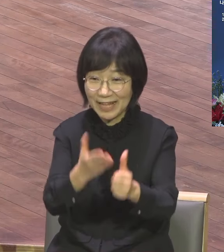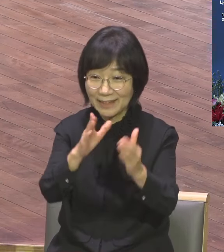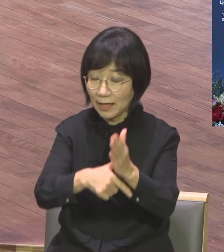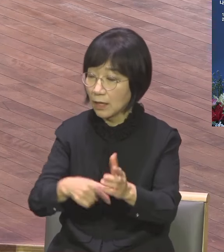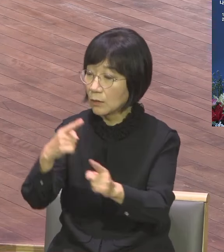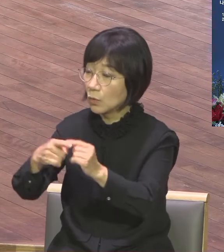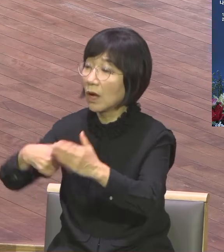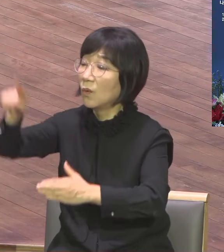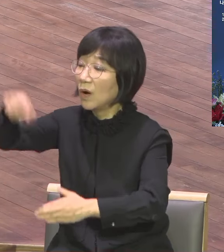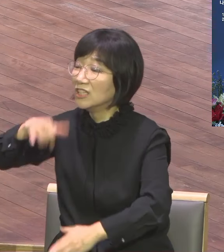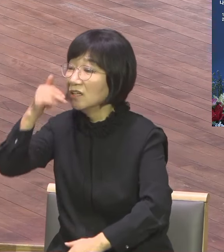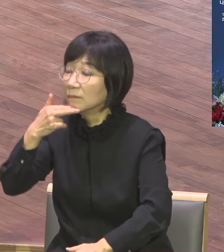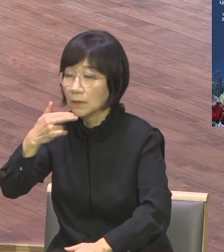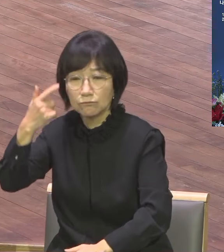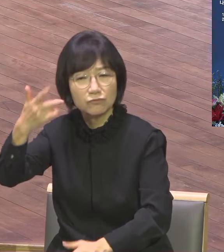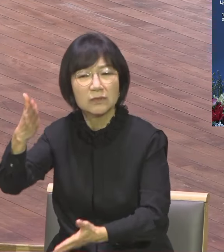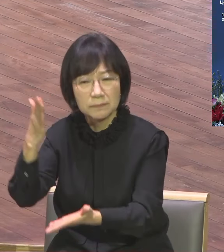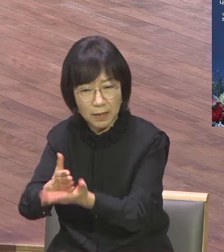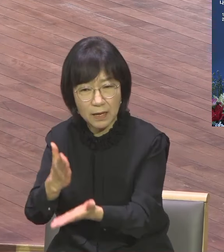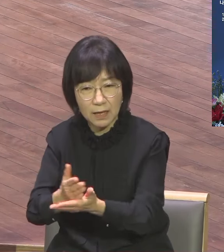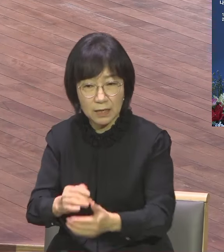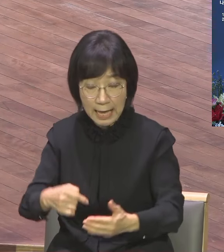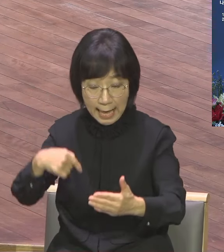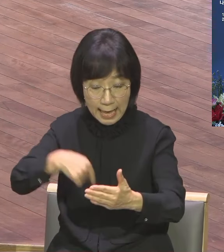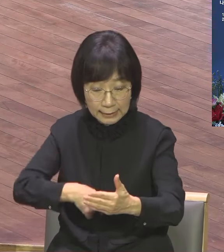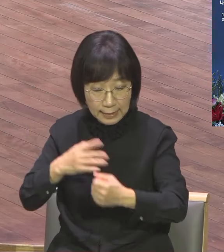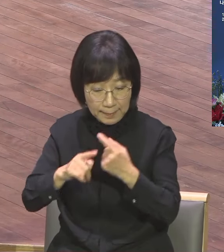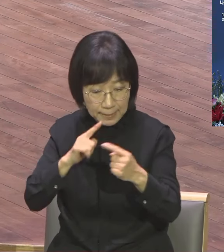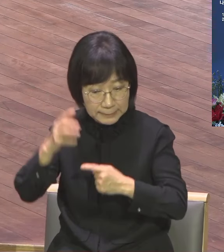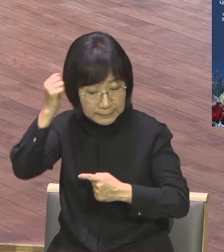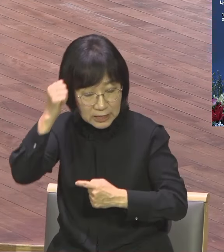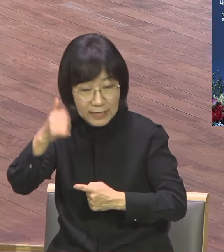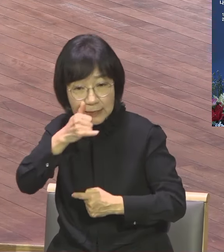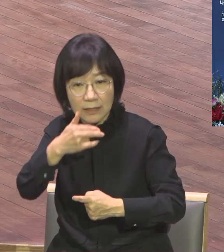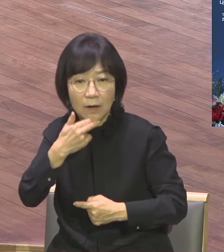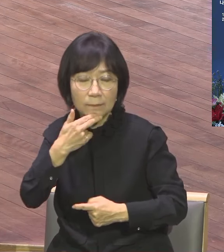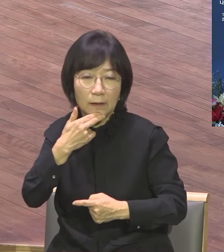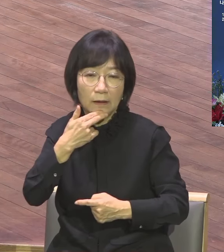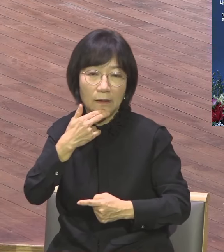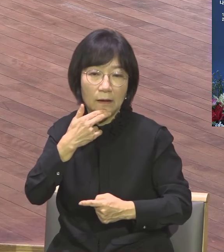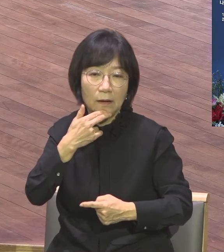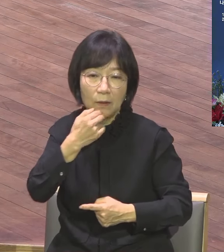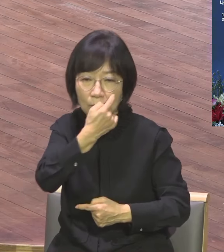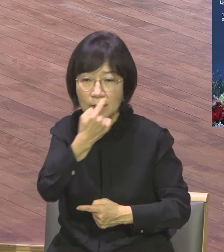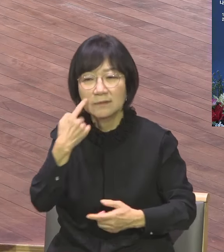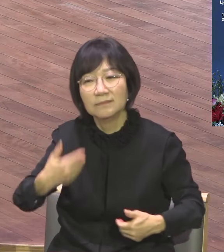있도록 그리스도의 복음의 망대를 확실하게 아이들을 심어줘야 돼요. 그래야 아이들의 미래가